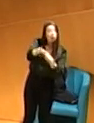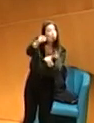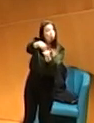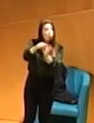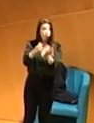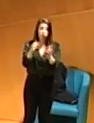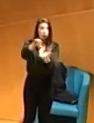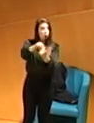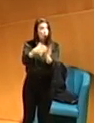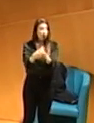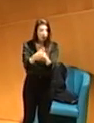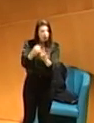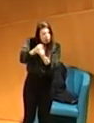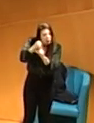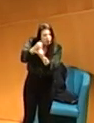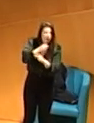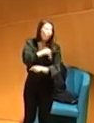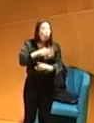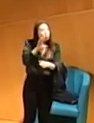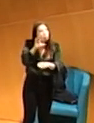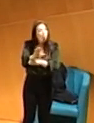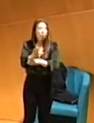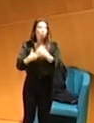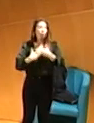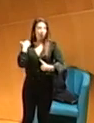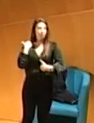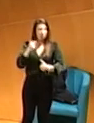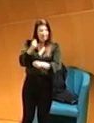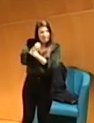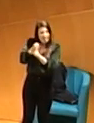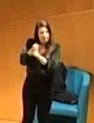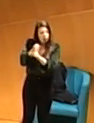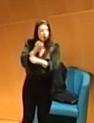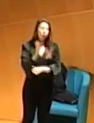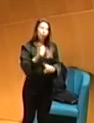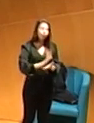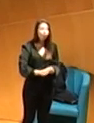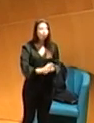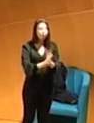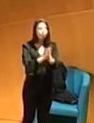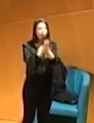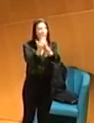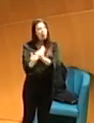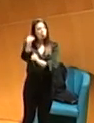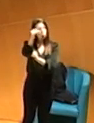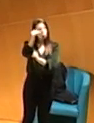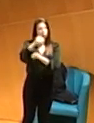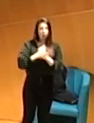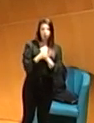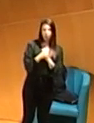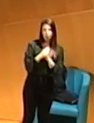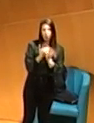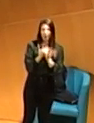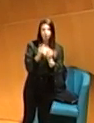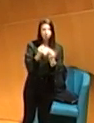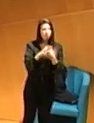bat... contre le handicap. Quand on est parent d'adulte, peut-être qu'on